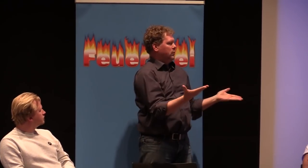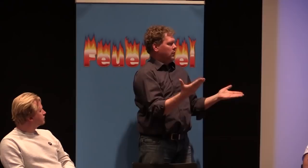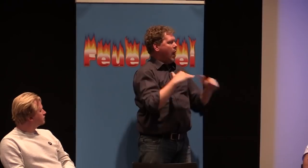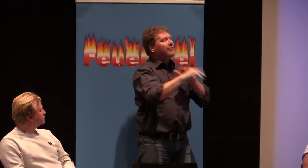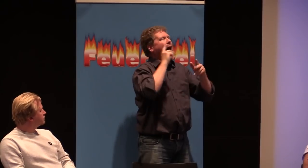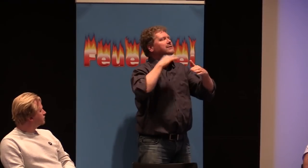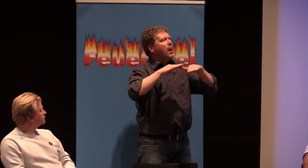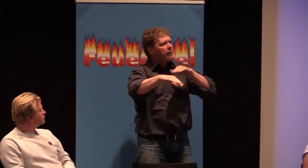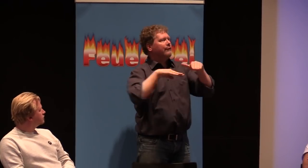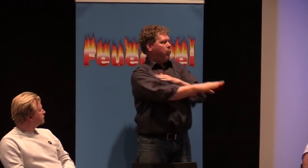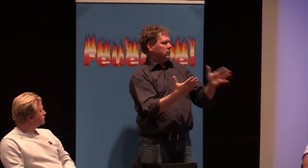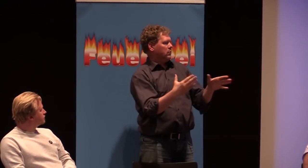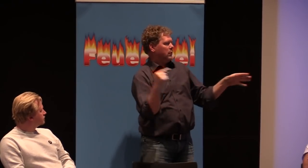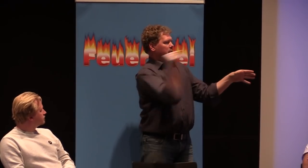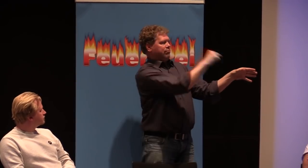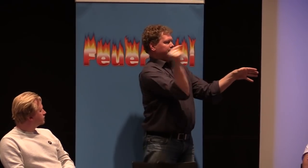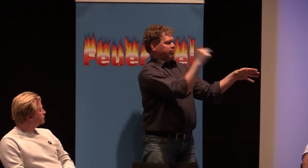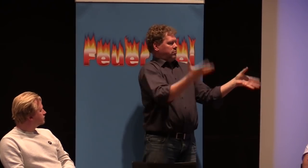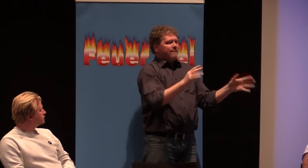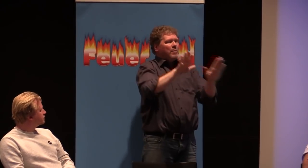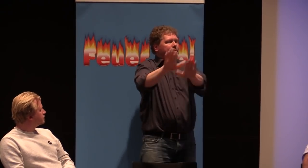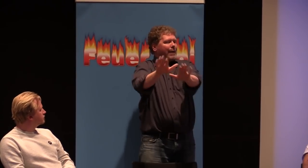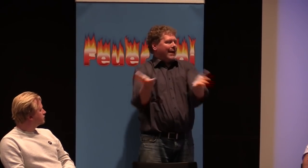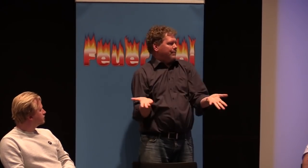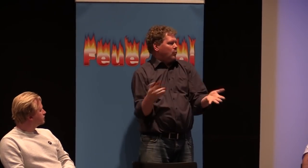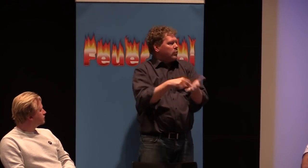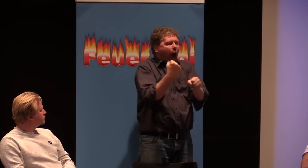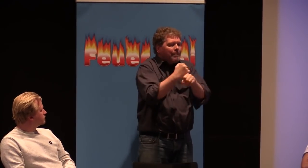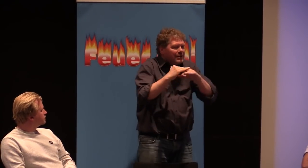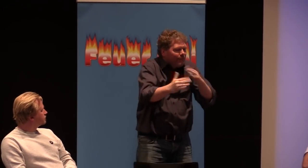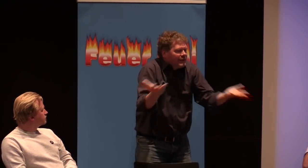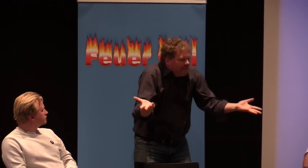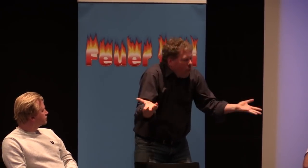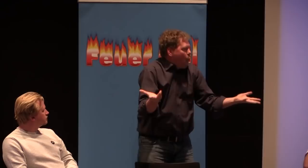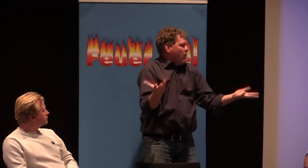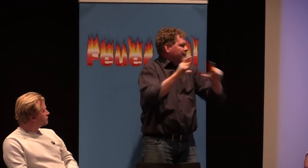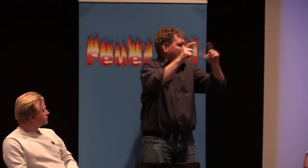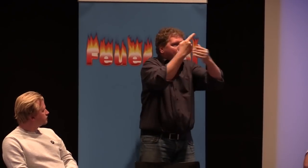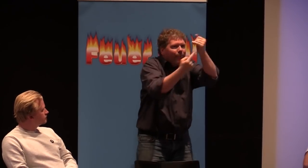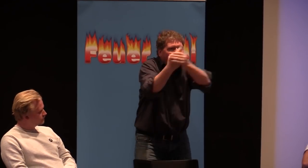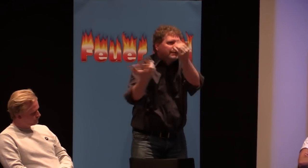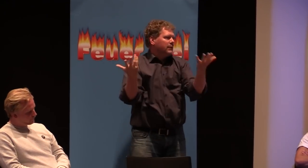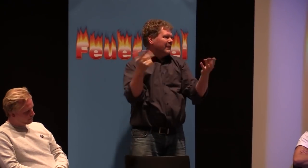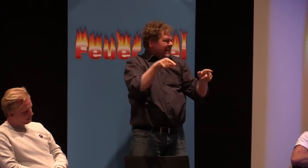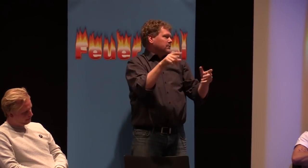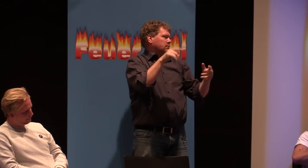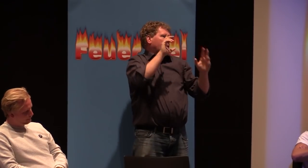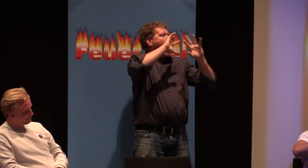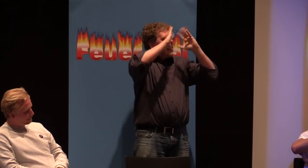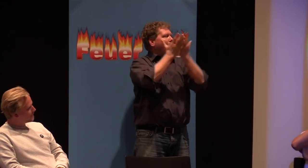Und die anderen flüchten halt einfach in die Städte. Also die Jugend. Die Jugendlichen gehen in die Städte, die bleiben nicht